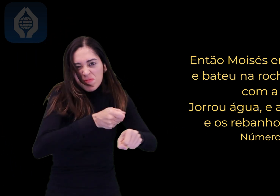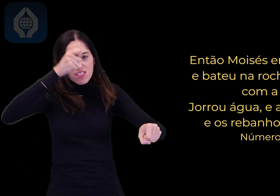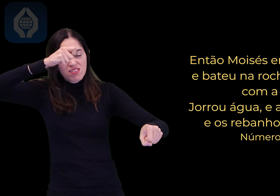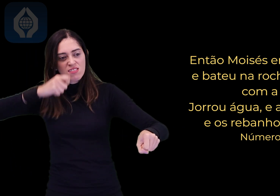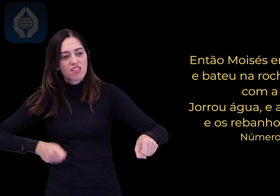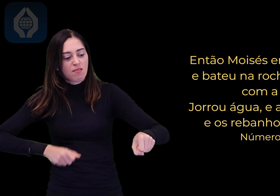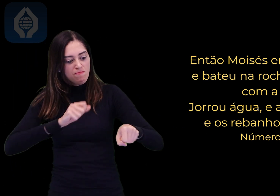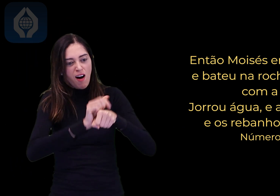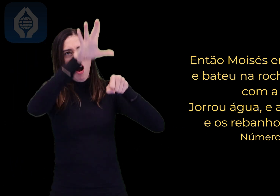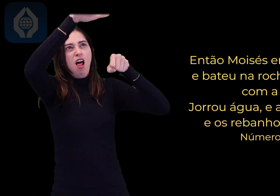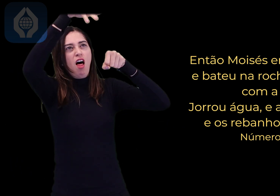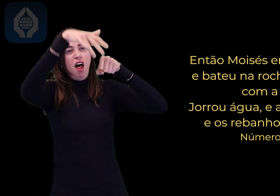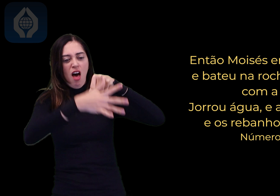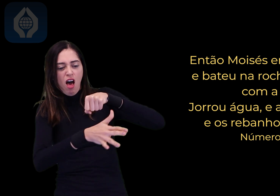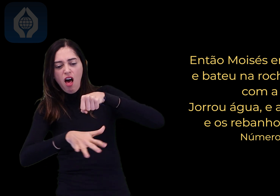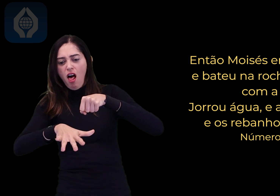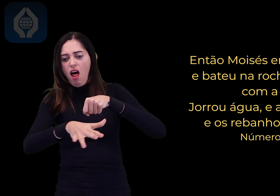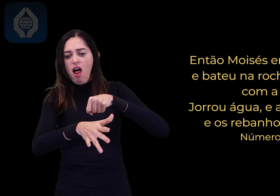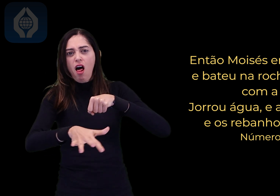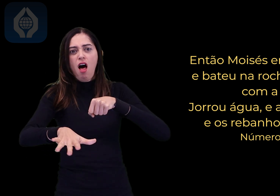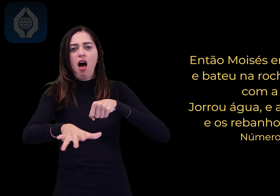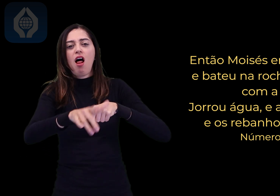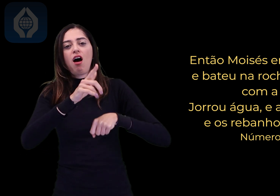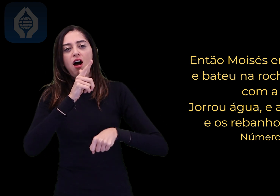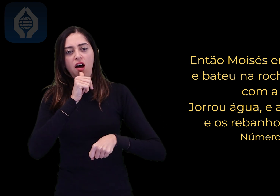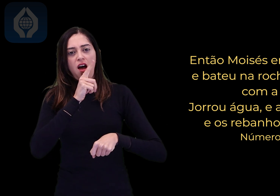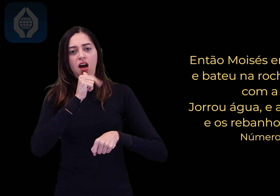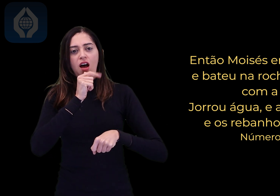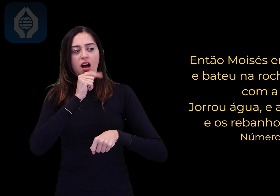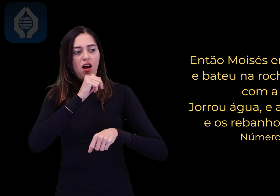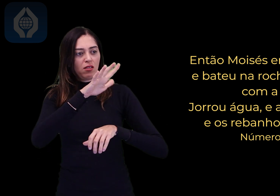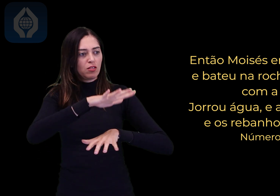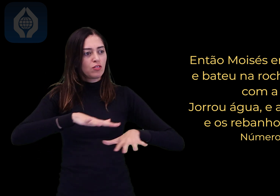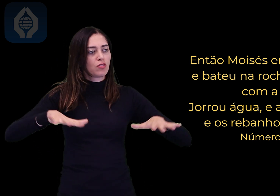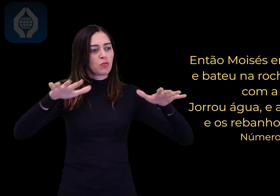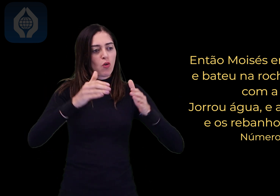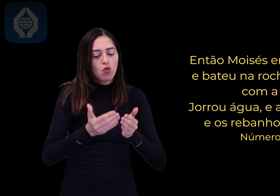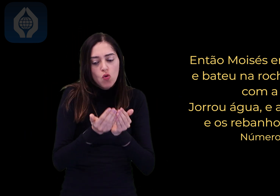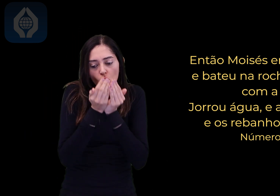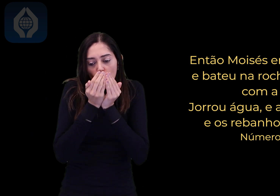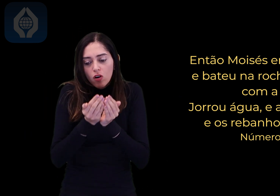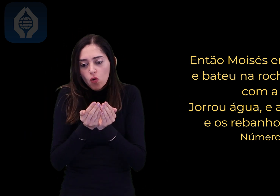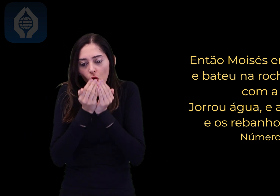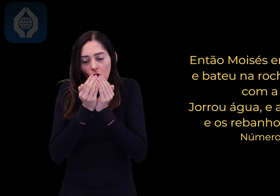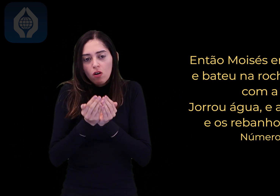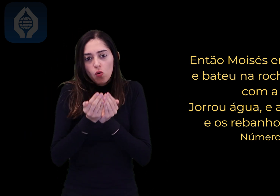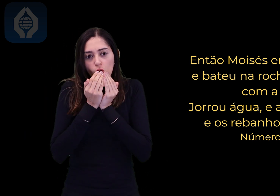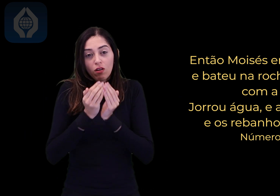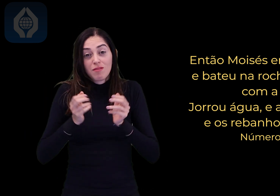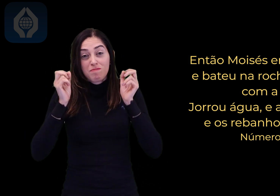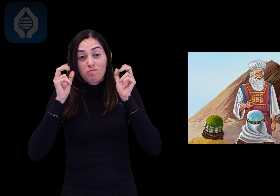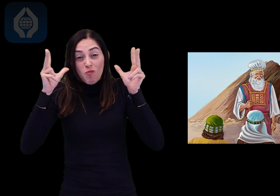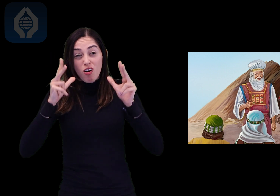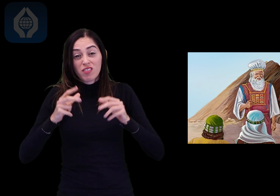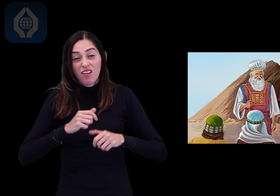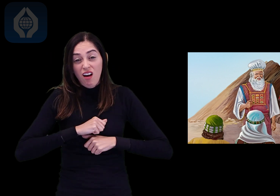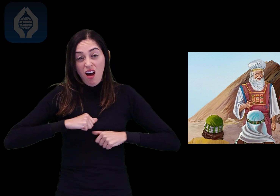braço, bateu na rocha 2 vezes com a vara, jorou água e a comunidade e os rebanhos beberam. Moisés e Arão